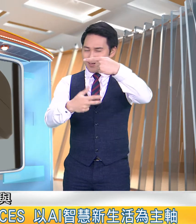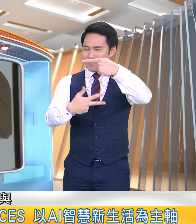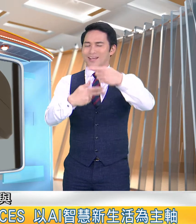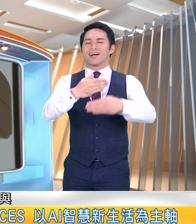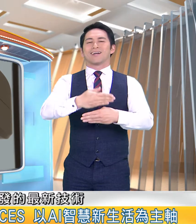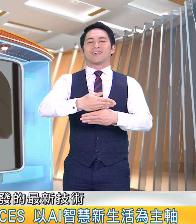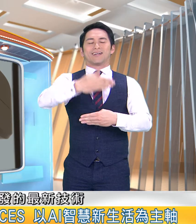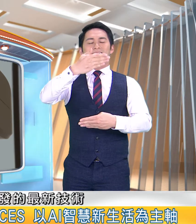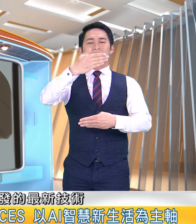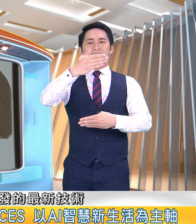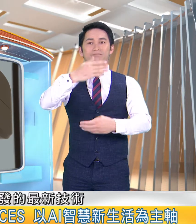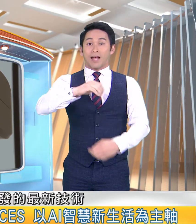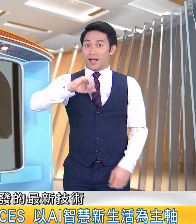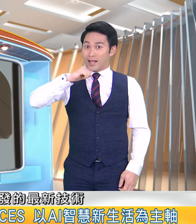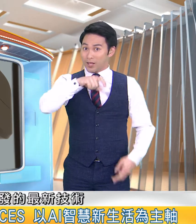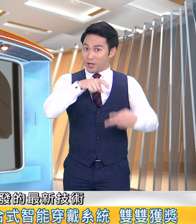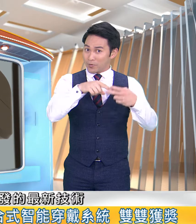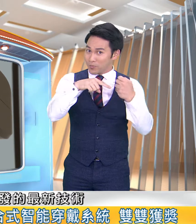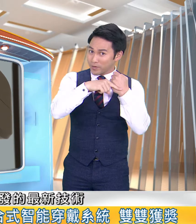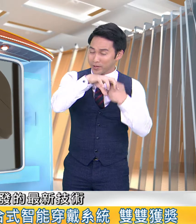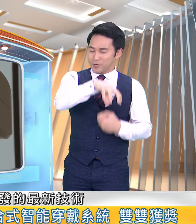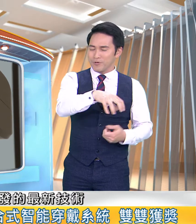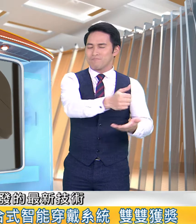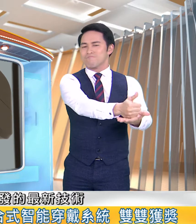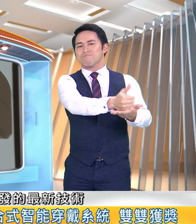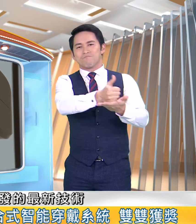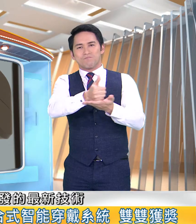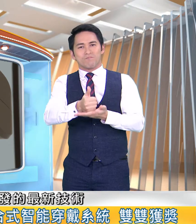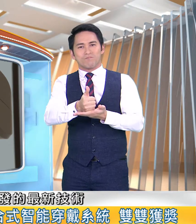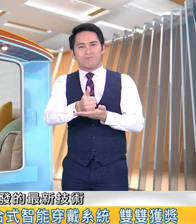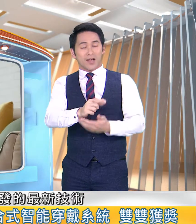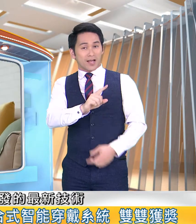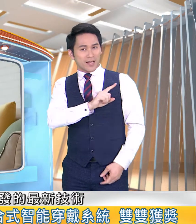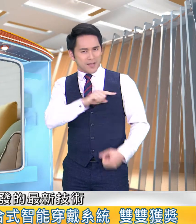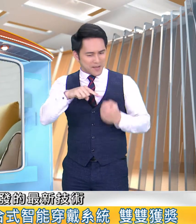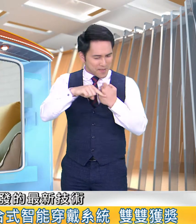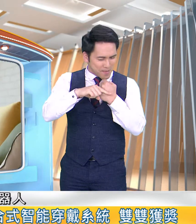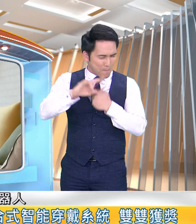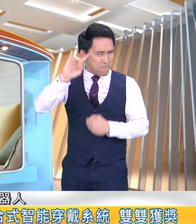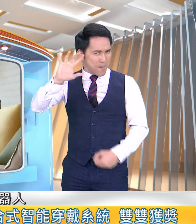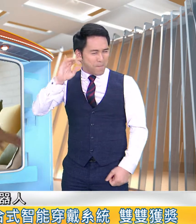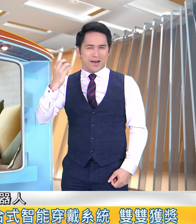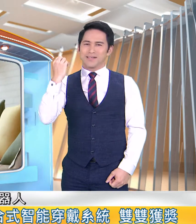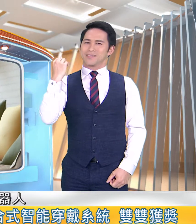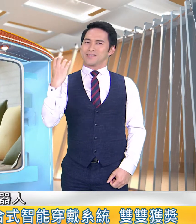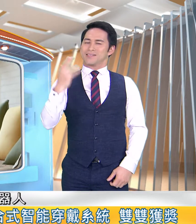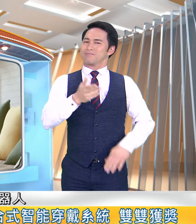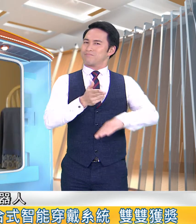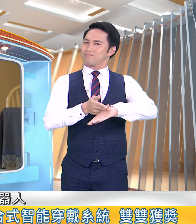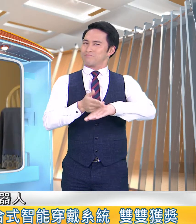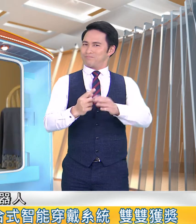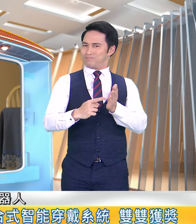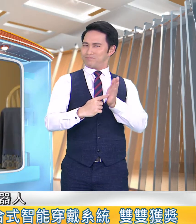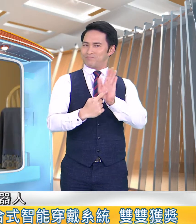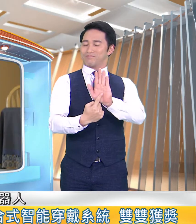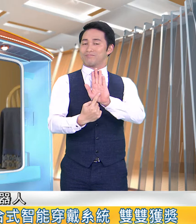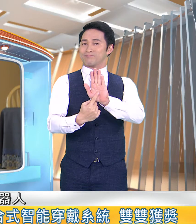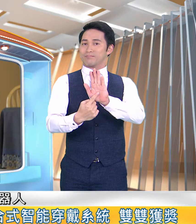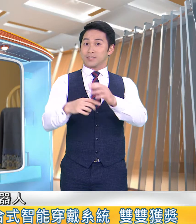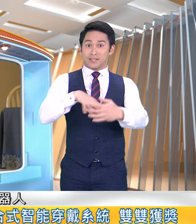与，展现国人自行研发的最新技术。而这其中，乐龄陪伴机